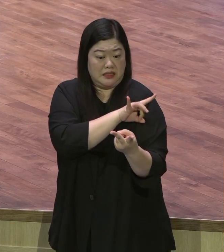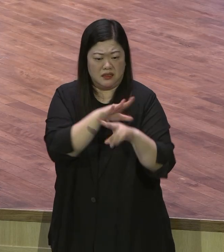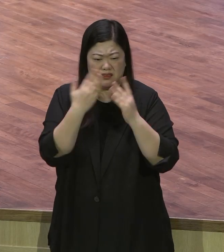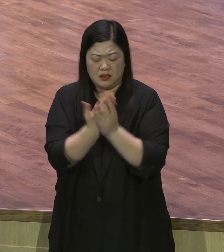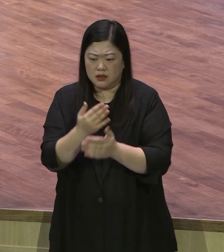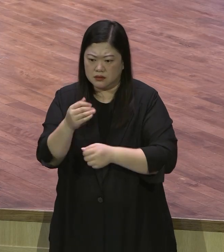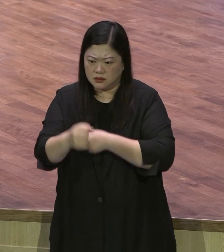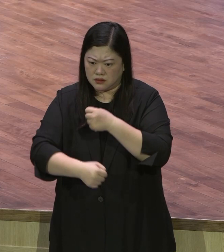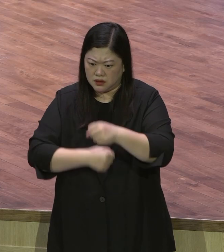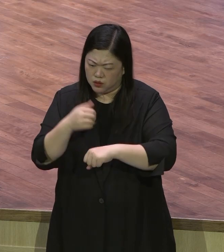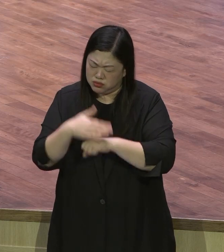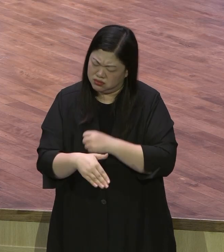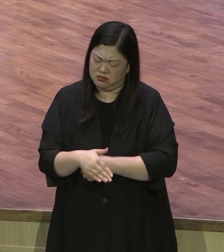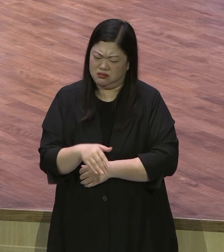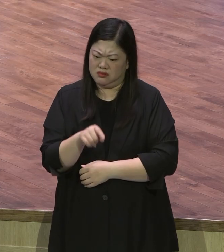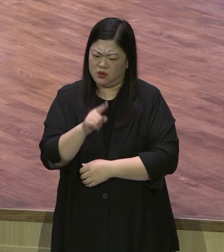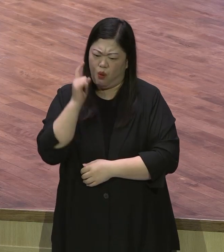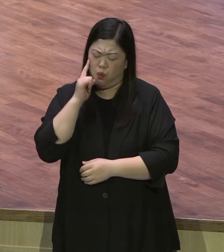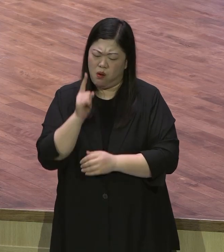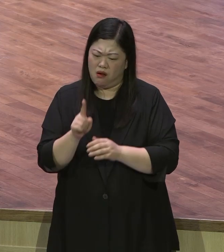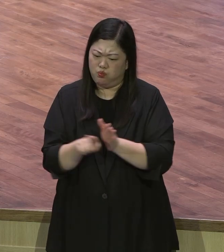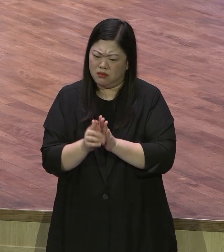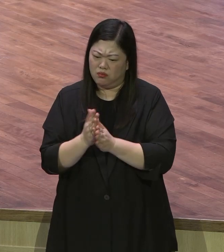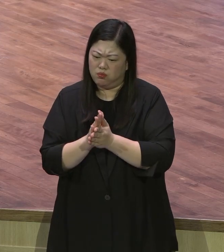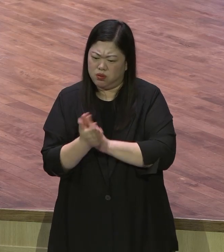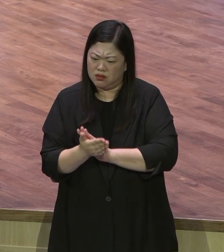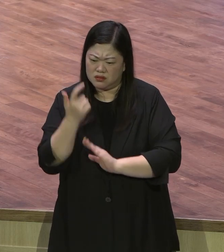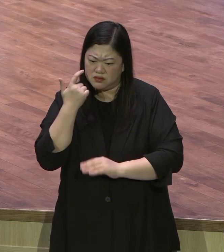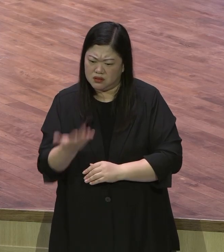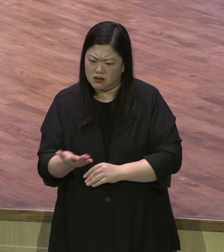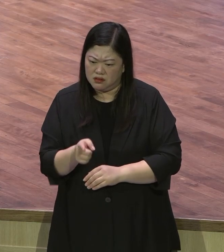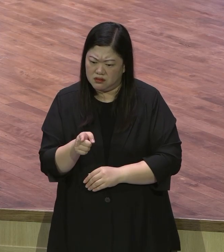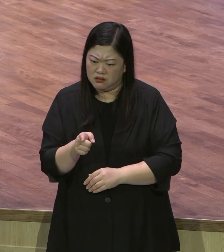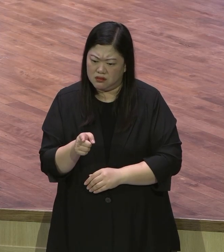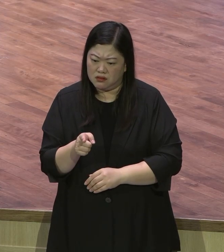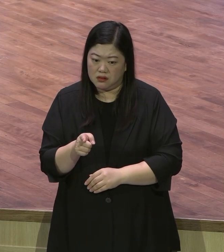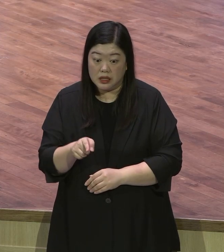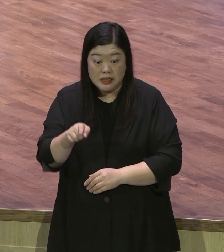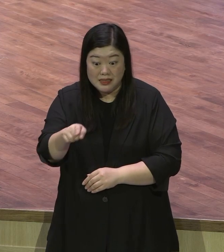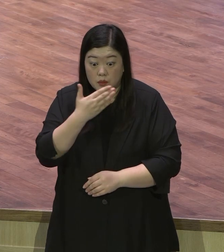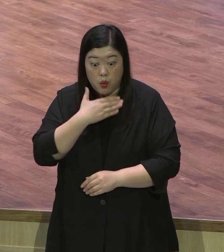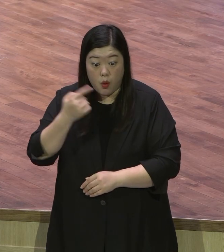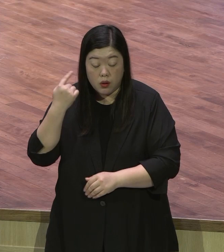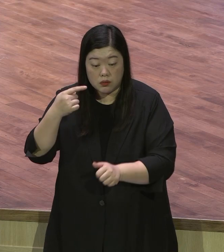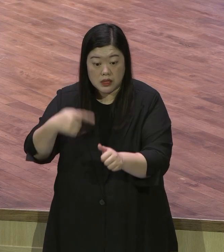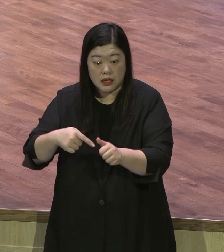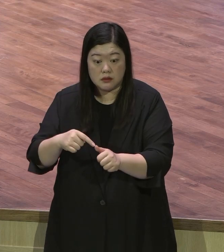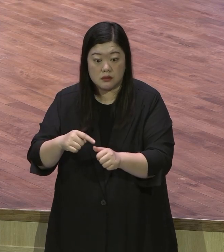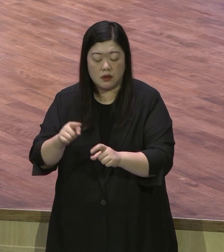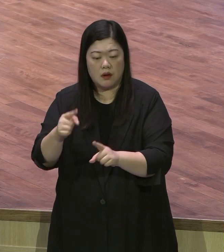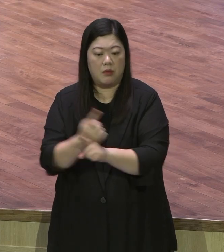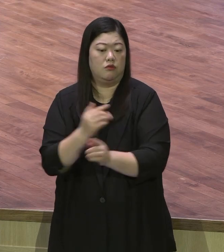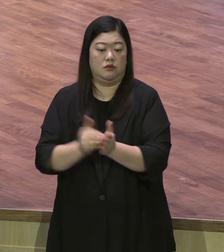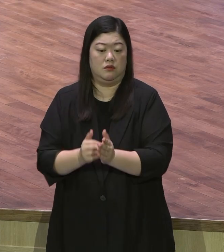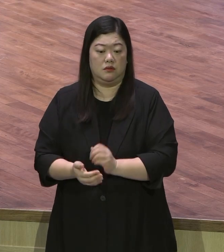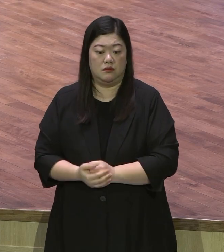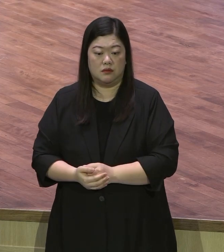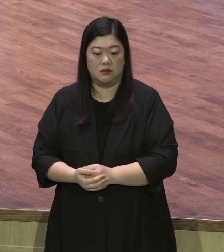아, 그렇게 가르치기를 아예 그 자체를 안 가르칩니다. 그거 아니다. 오병이요. 아,